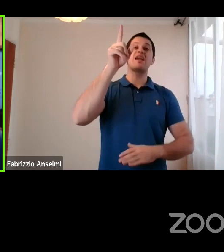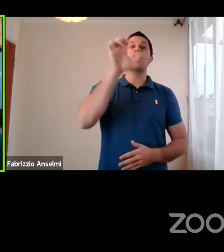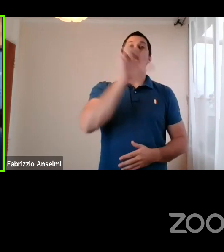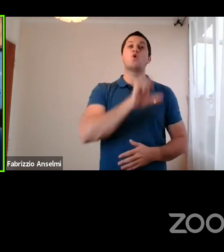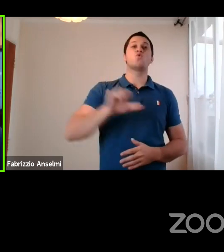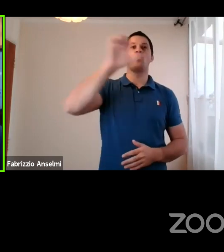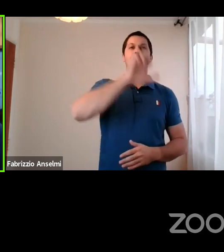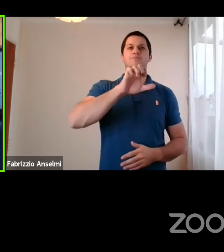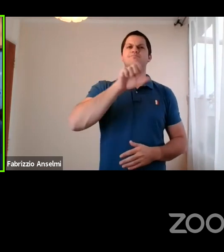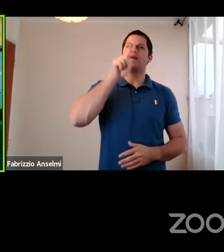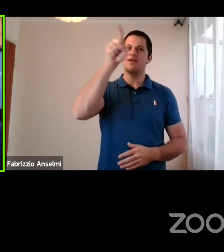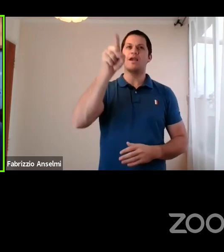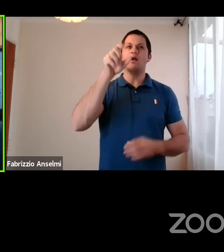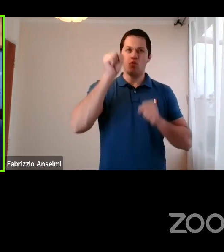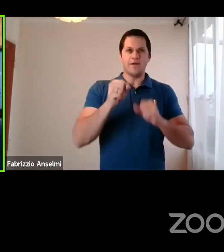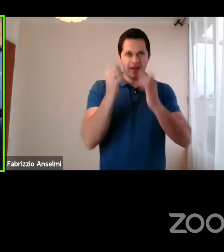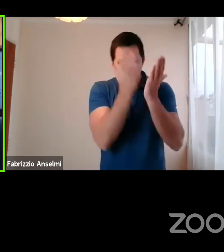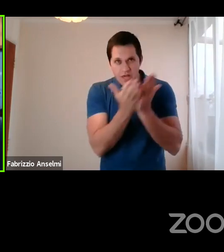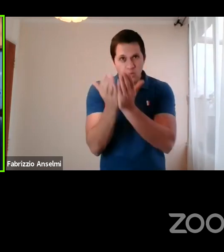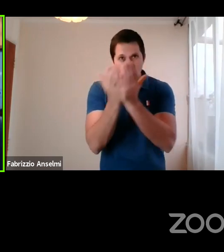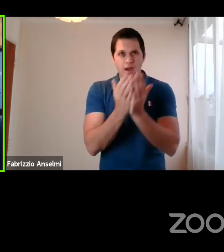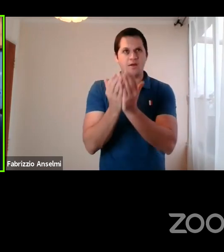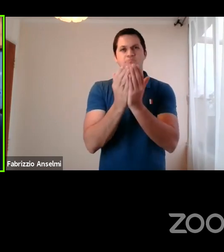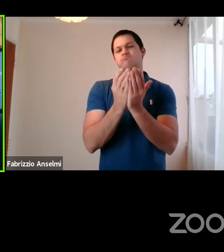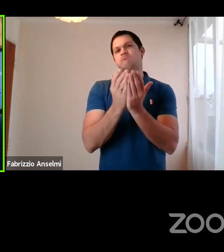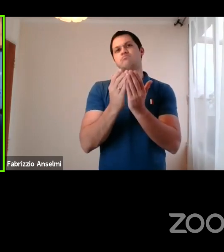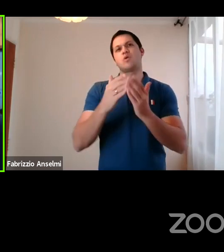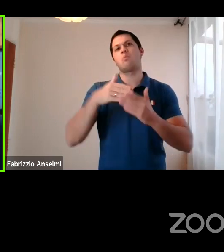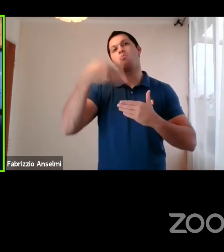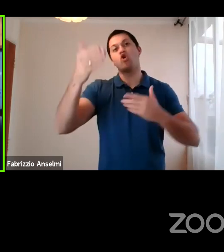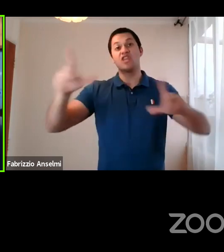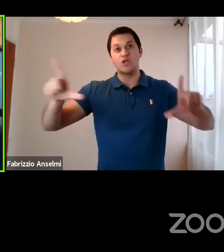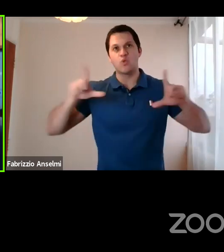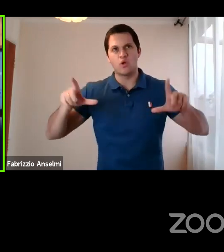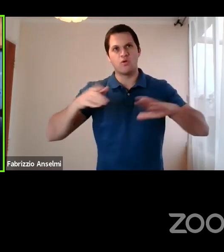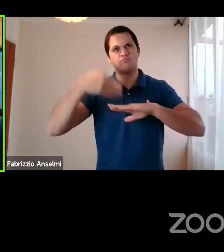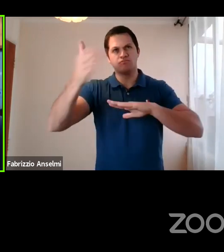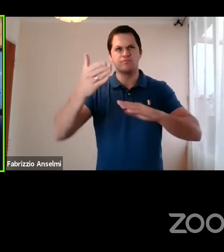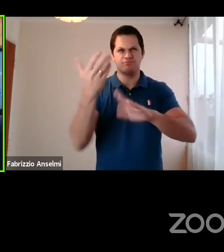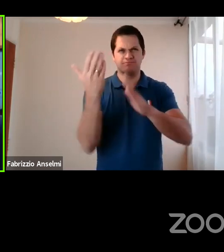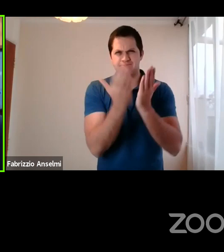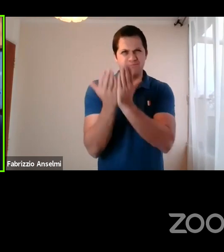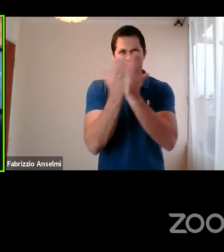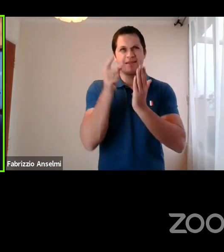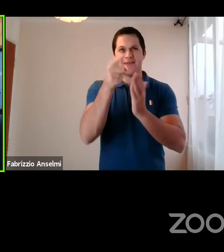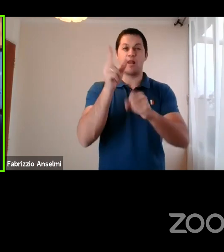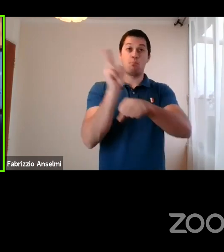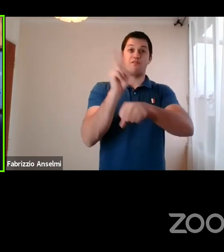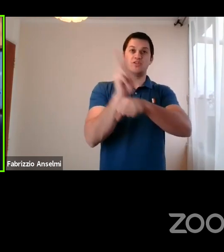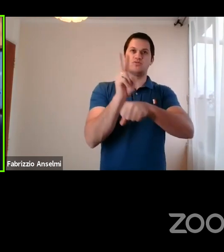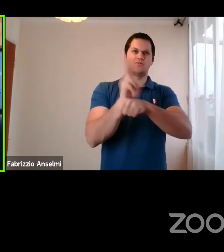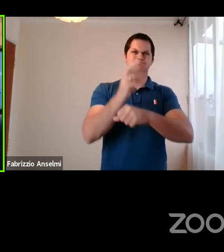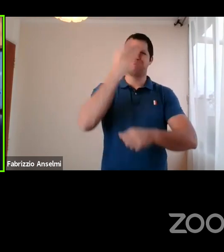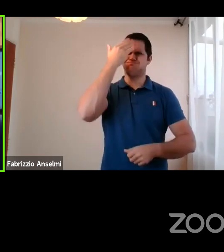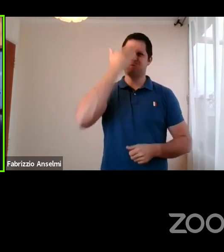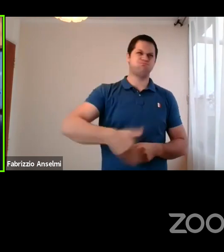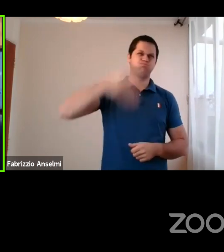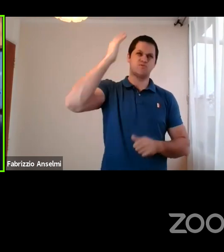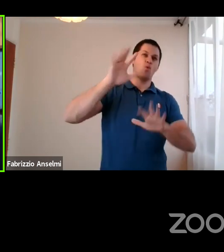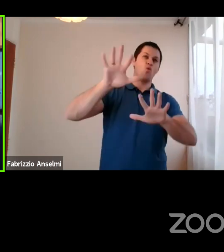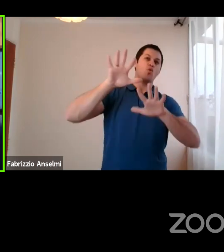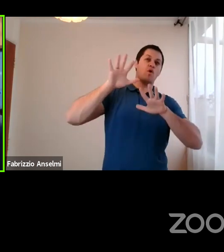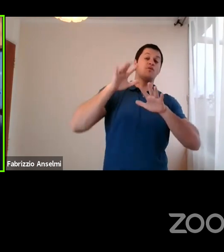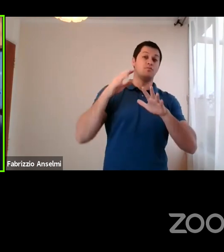posgrado. Él era muy joven, tenía 20 años, y dicen que era brillante el profesor Cabezas. Entonces, entre